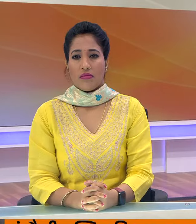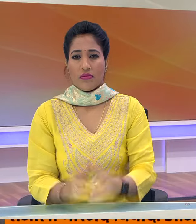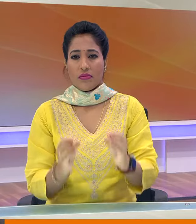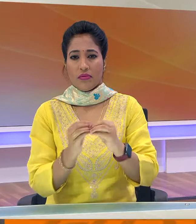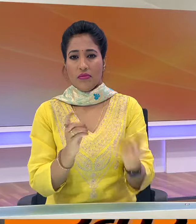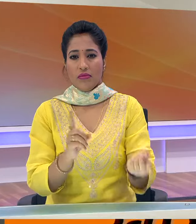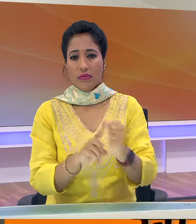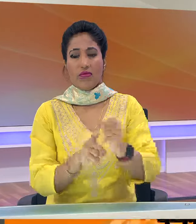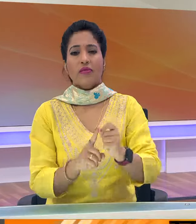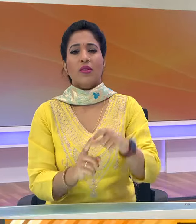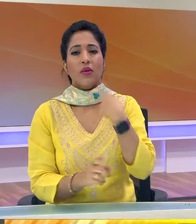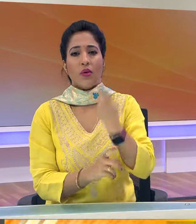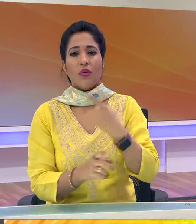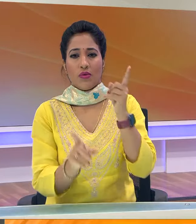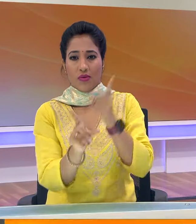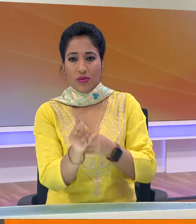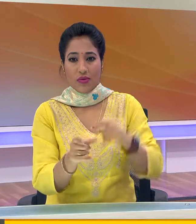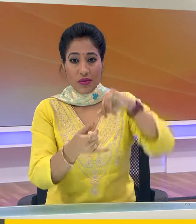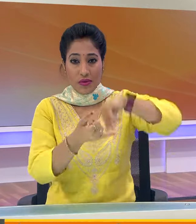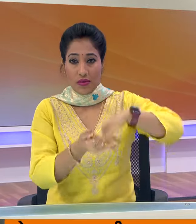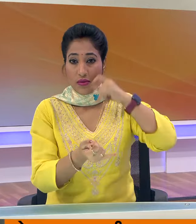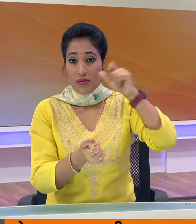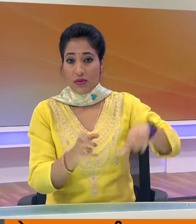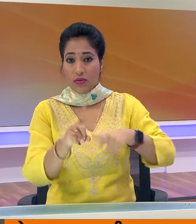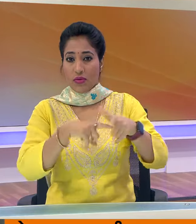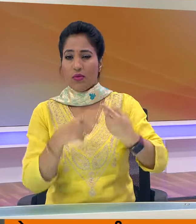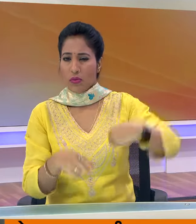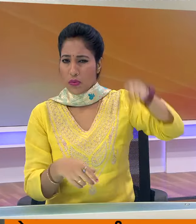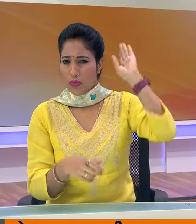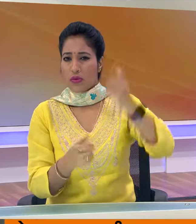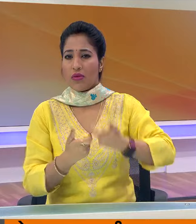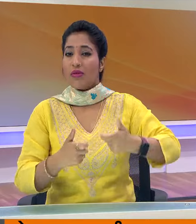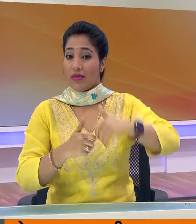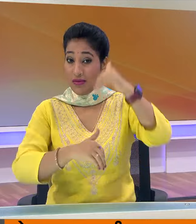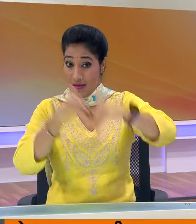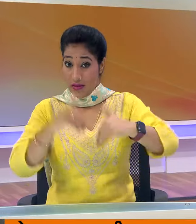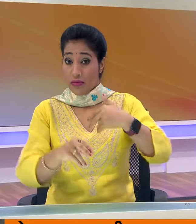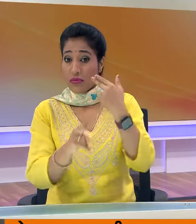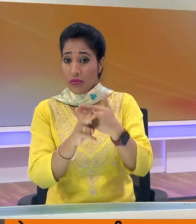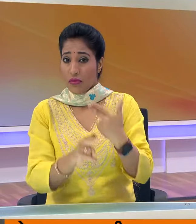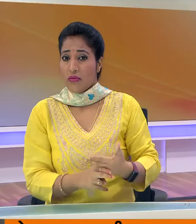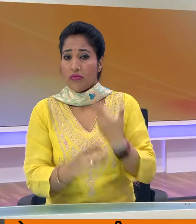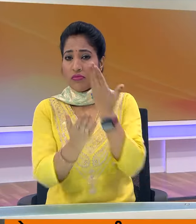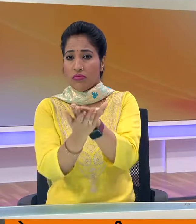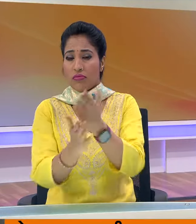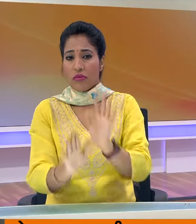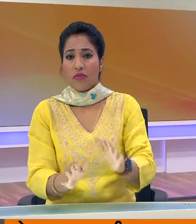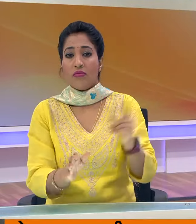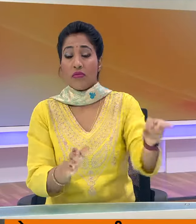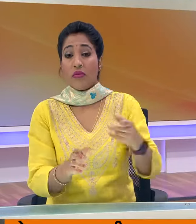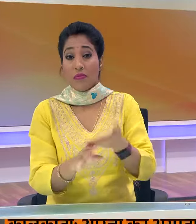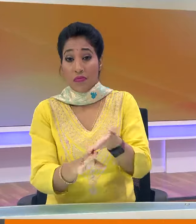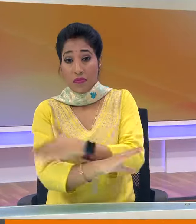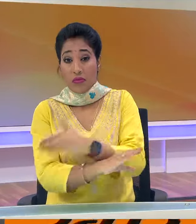भाजपा उम्मीदवार युधवीर सेठी से जम्मू पूर्व विधानसभा सीट से नामांकन दाखिल किया। नामांकन दाखिल करने से पहले एक रोड शो किया